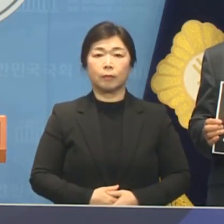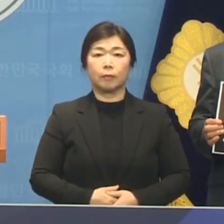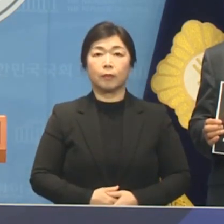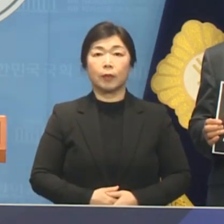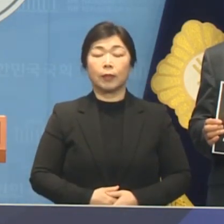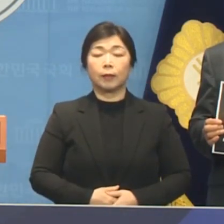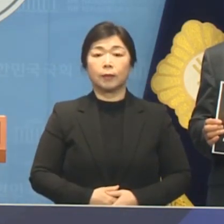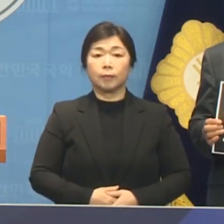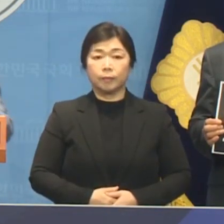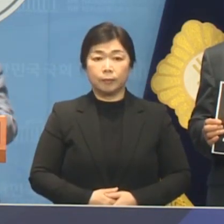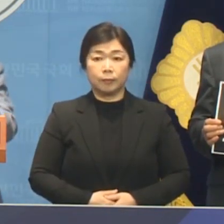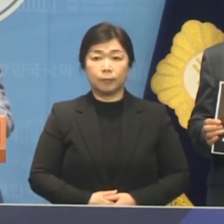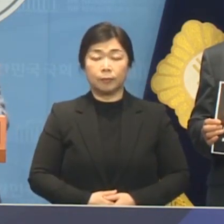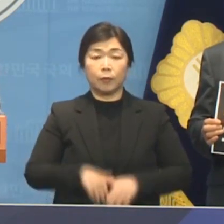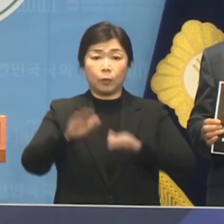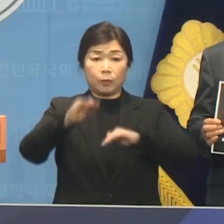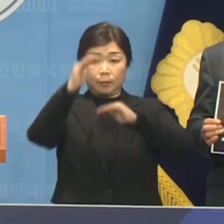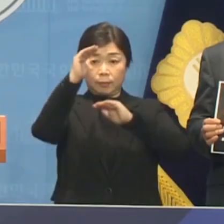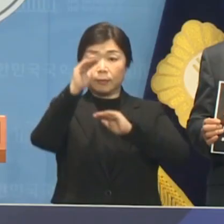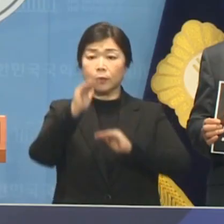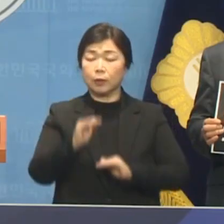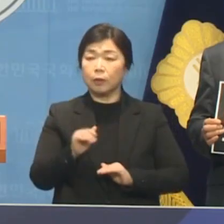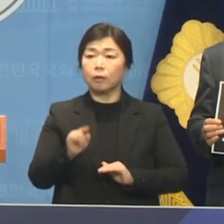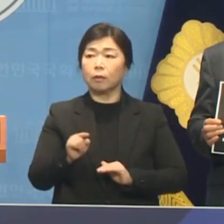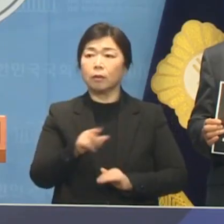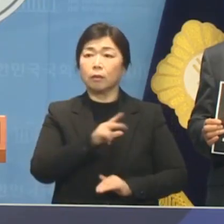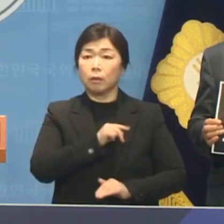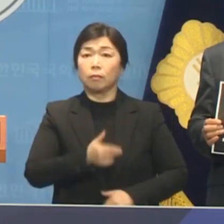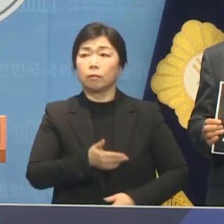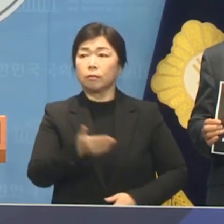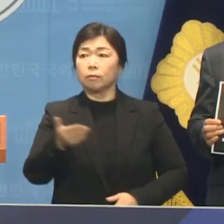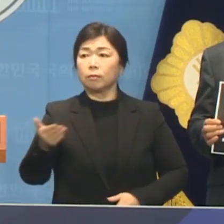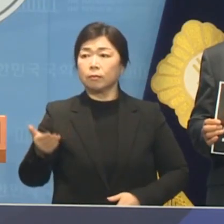네, 감사합니다. 우리 의원님